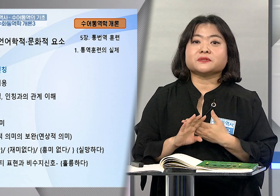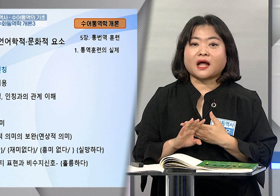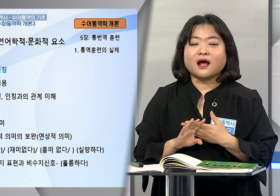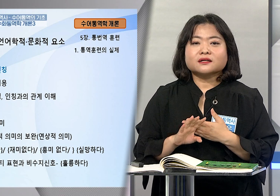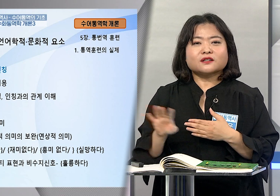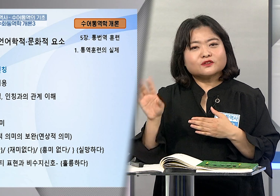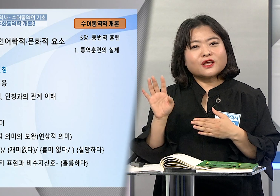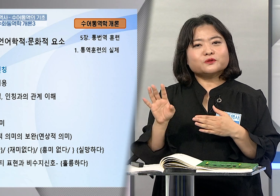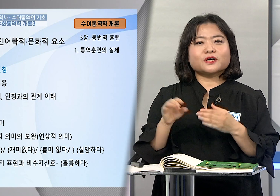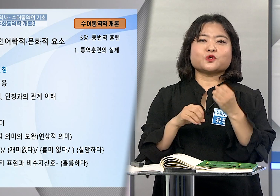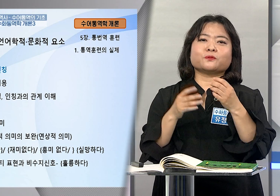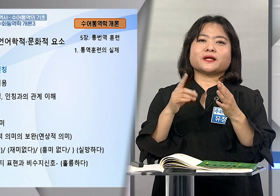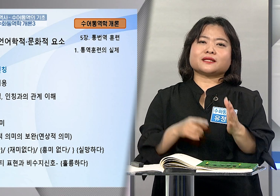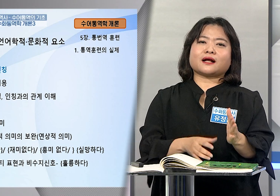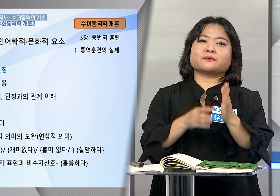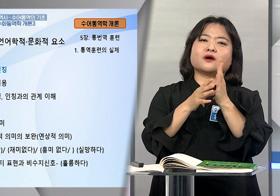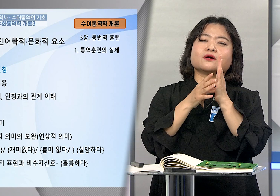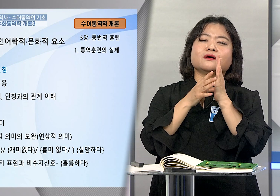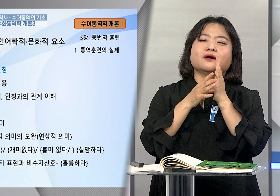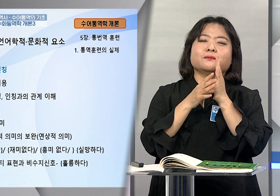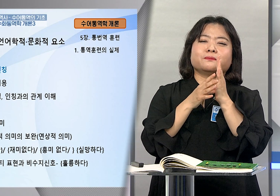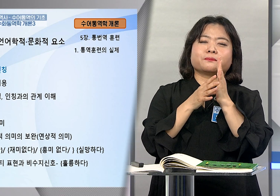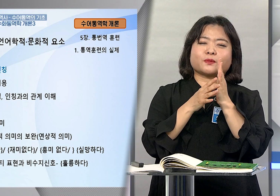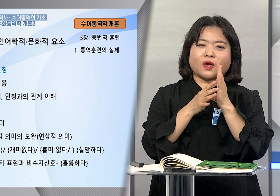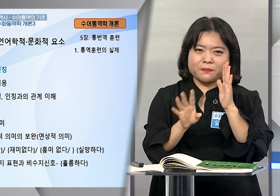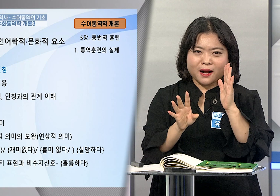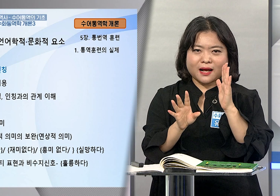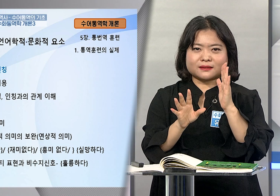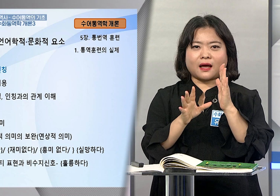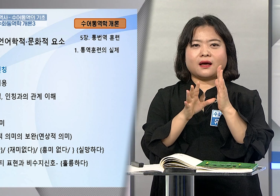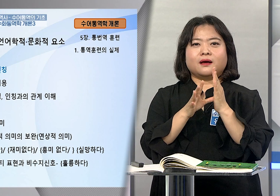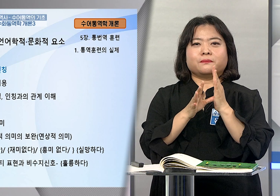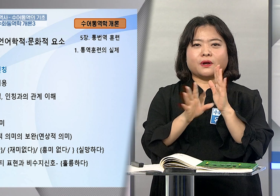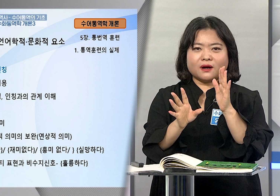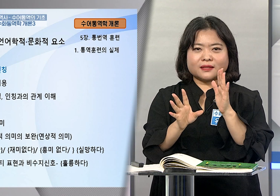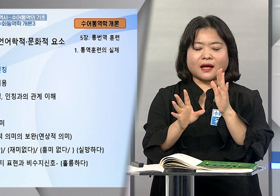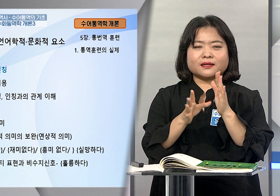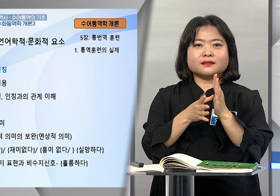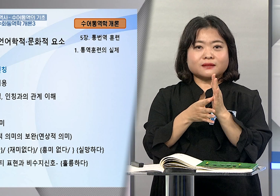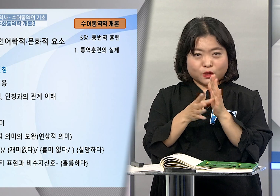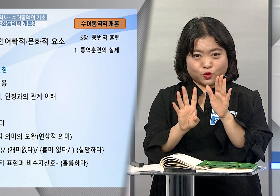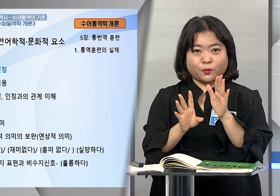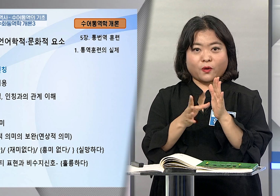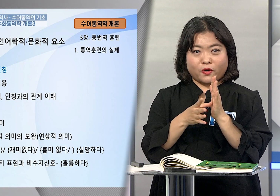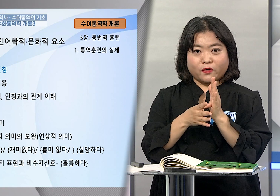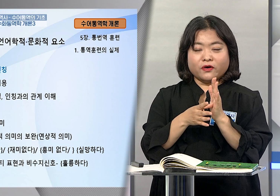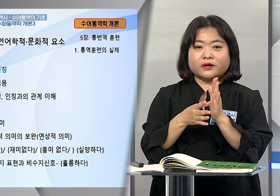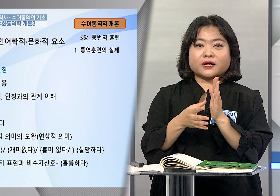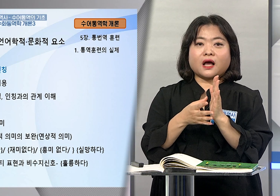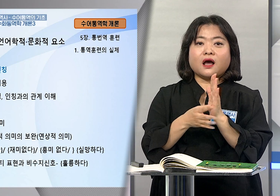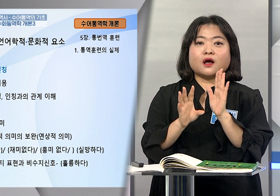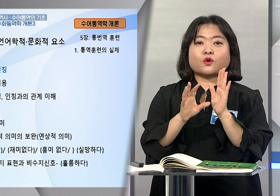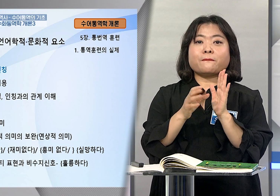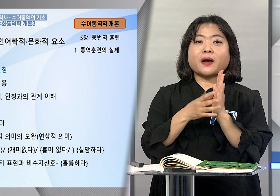다릅니다. 그런데 우리가 초급반에 딱 가면 괴팍하다, 별나다 이런 단어를 배워요. 그러니까